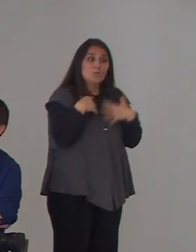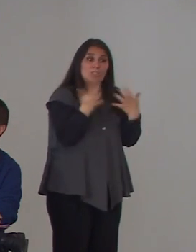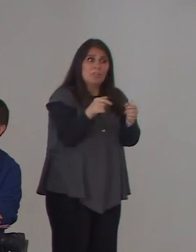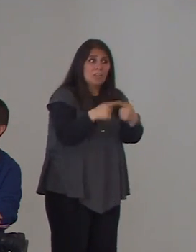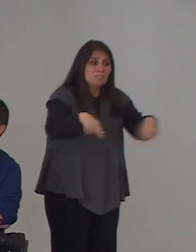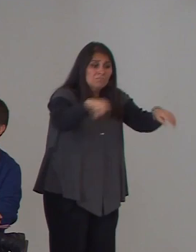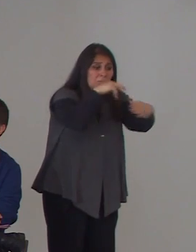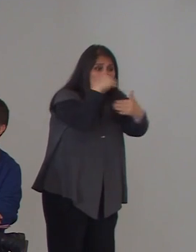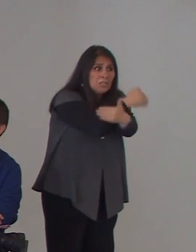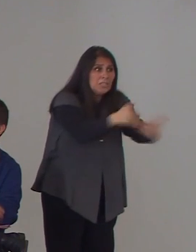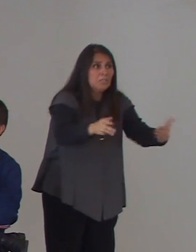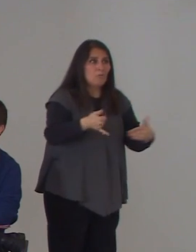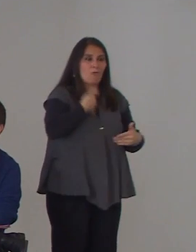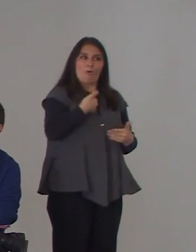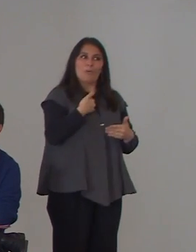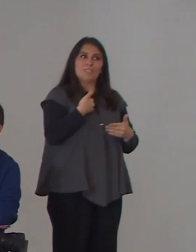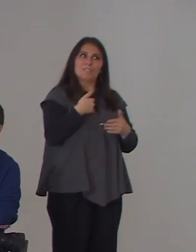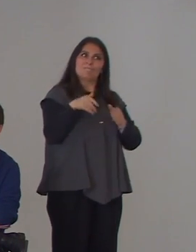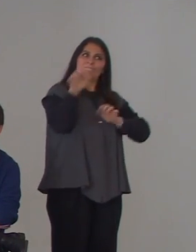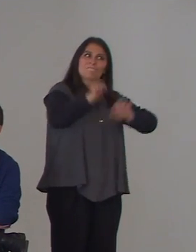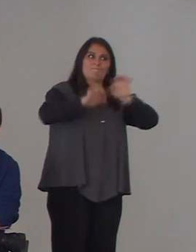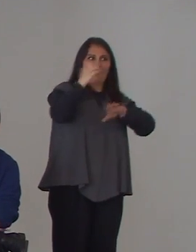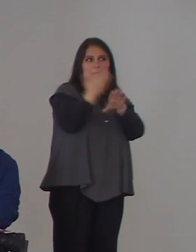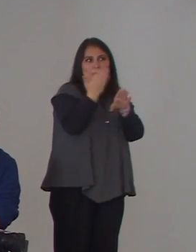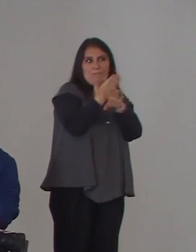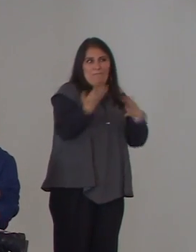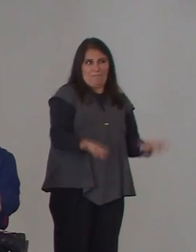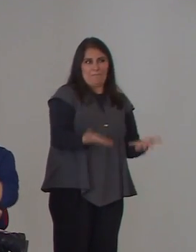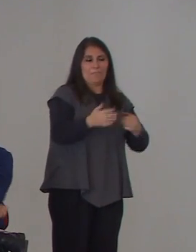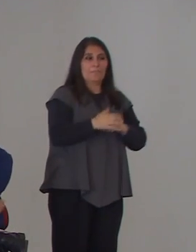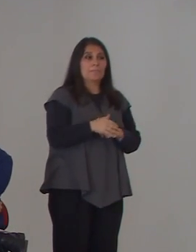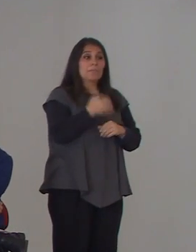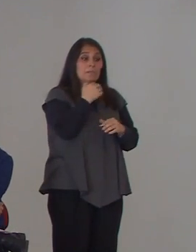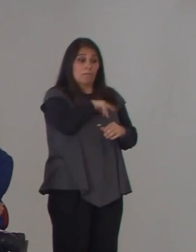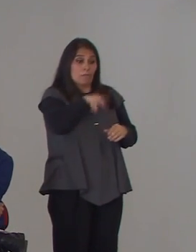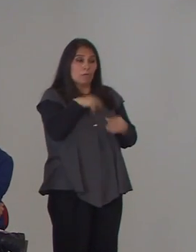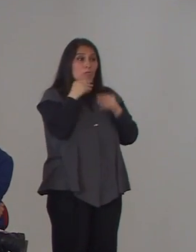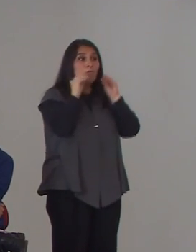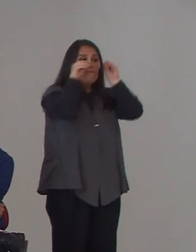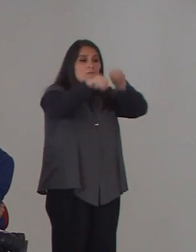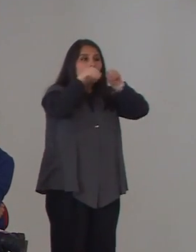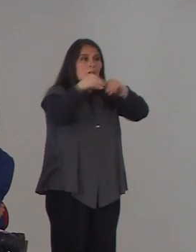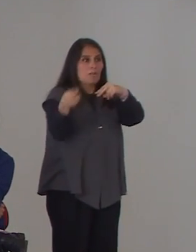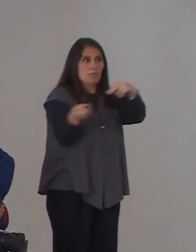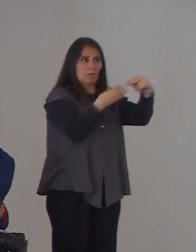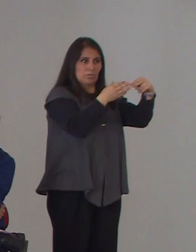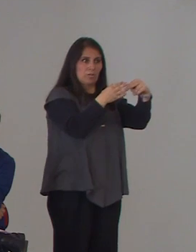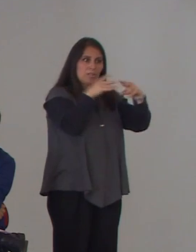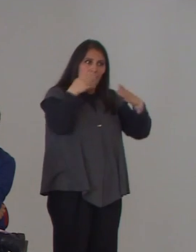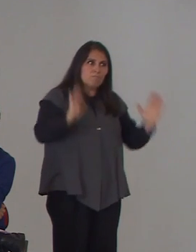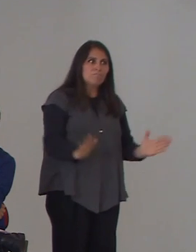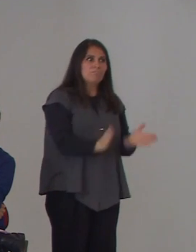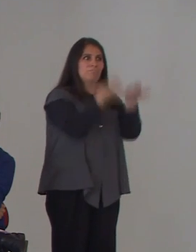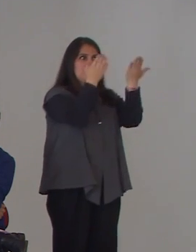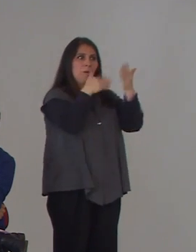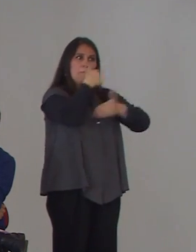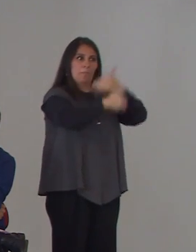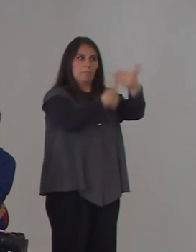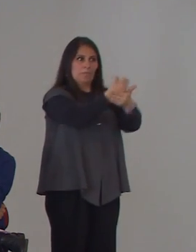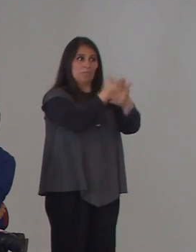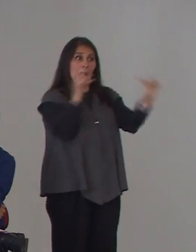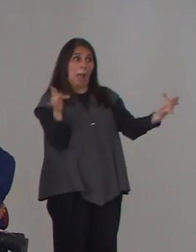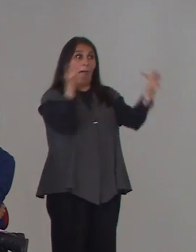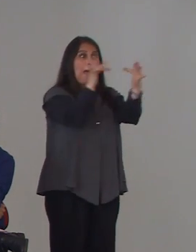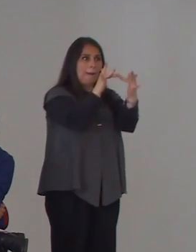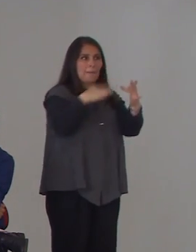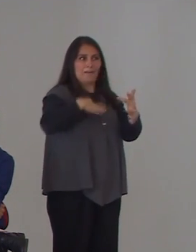digamos, si vamos a acceder a una educación, o que si esa educación nos va a formar para potenciar nuestros puestos, que sea acorde a la realidad, a la